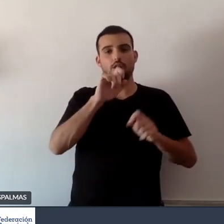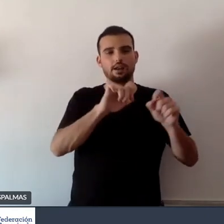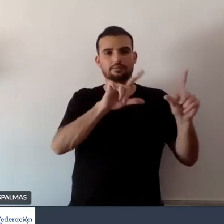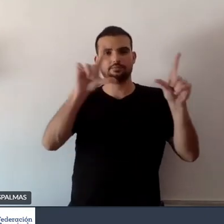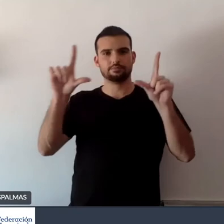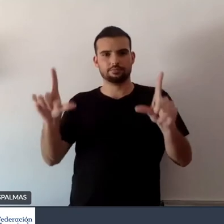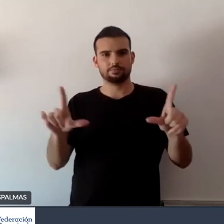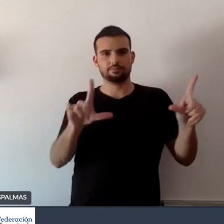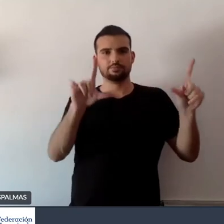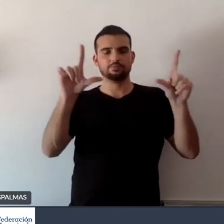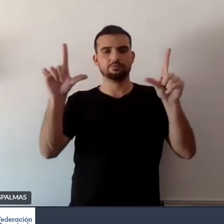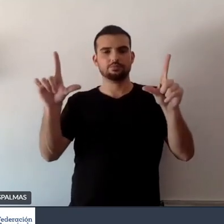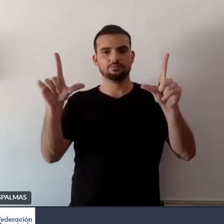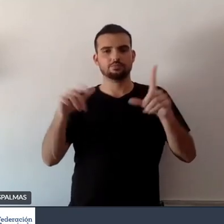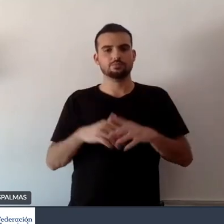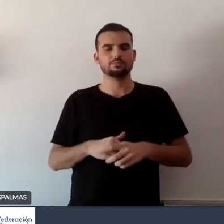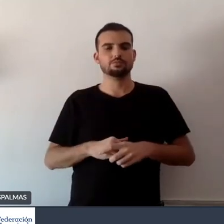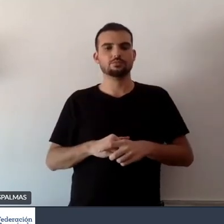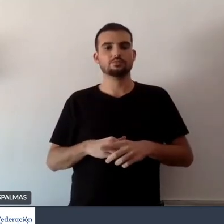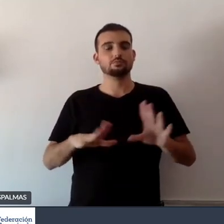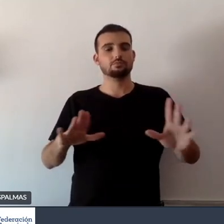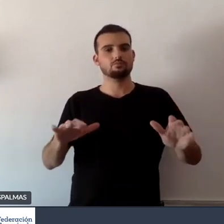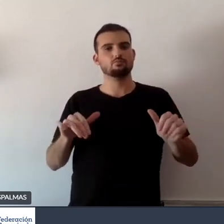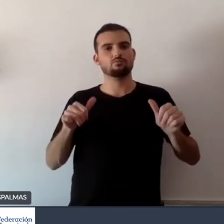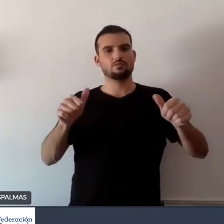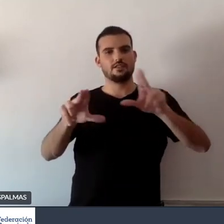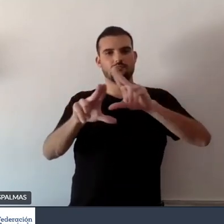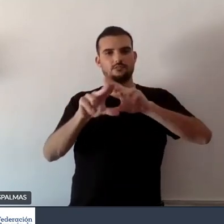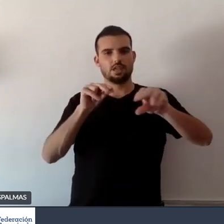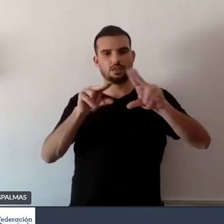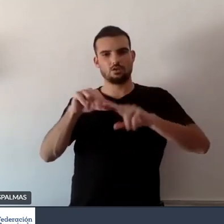pasar a... Comenzaremos a ver los vídeos.